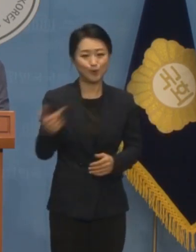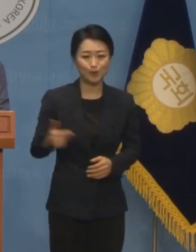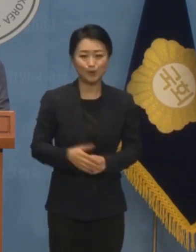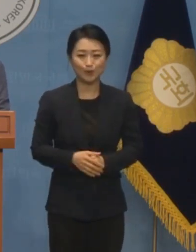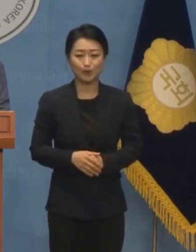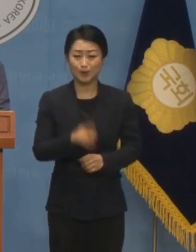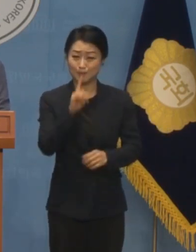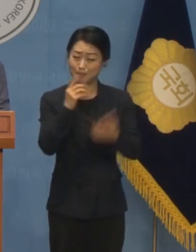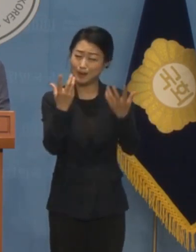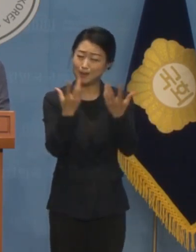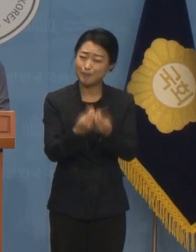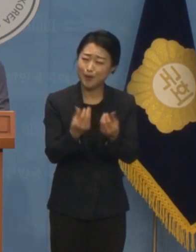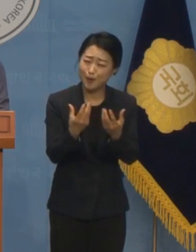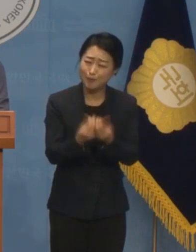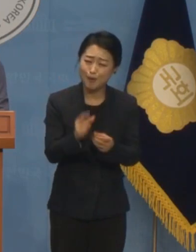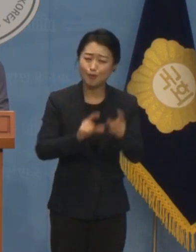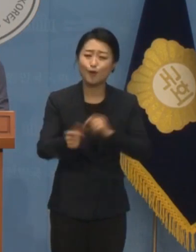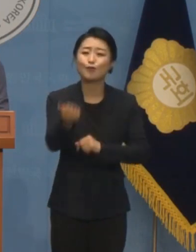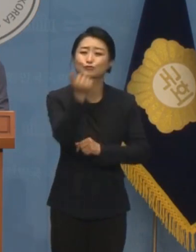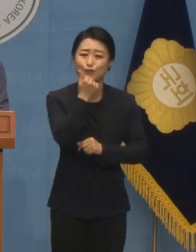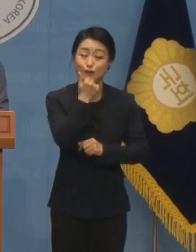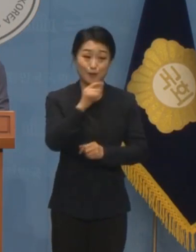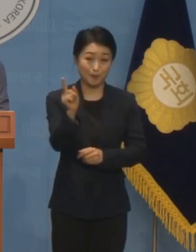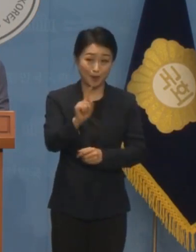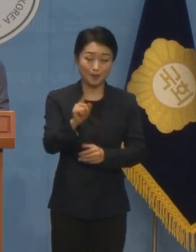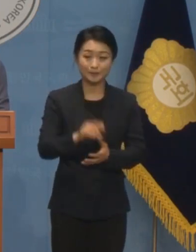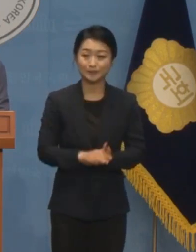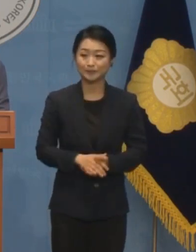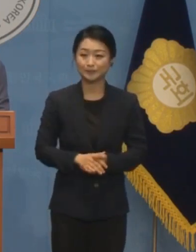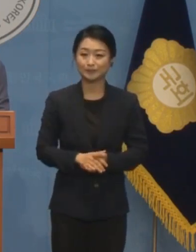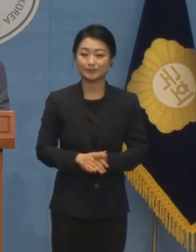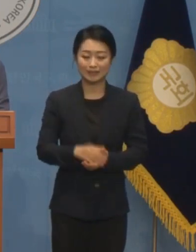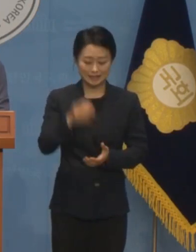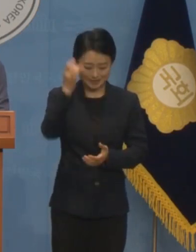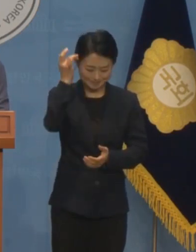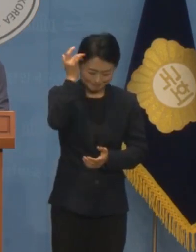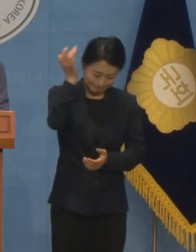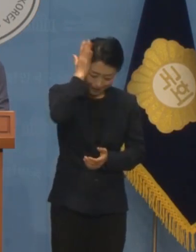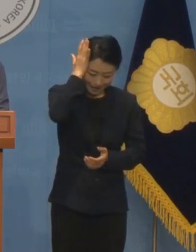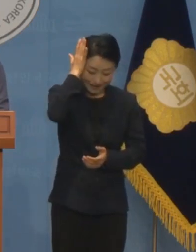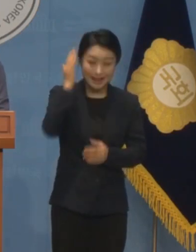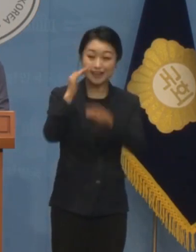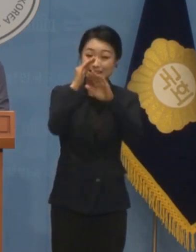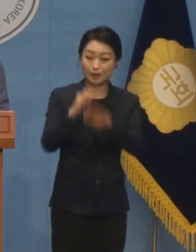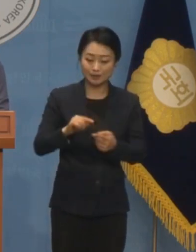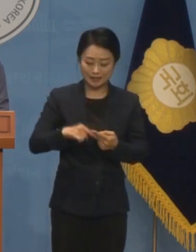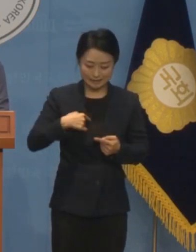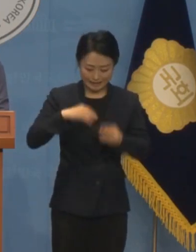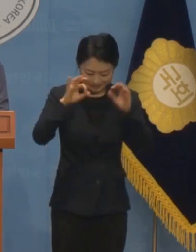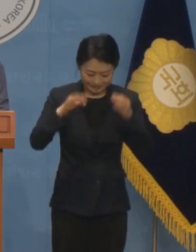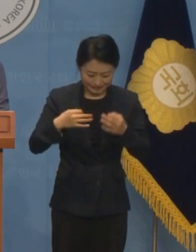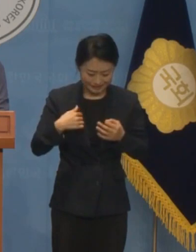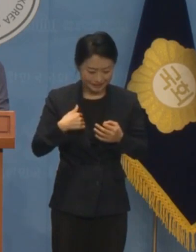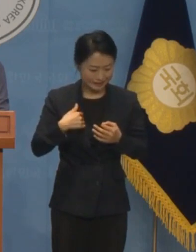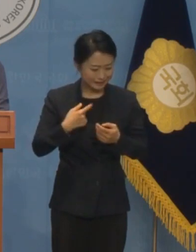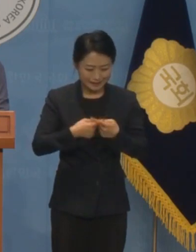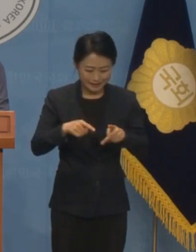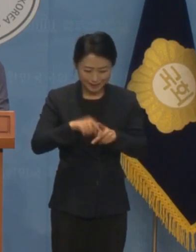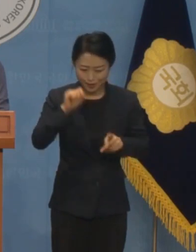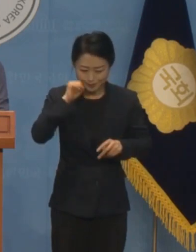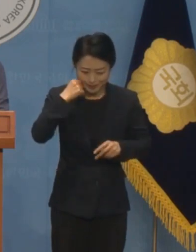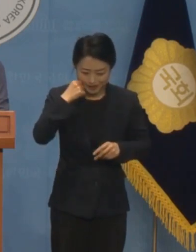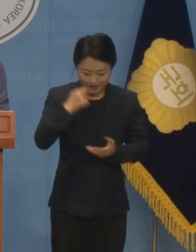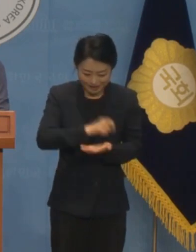마지막 변명이 더욱 가관입니다. 완벽하게 망각한 사실을 제 스스로도 납득하기